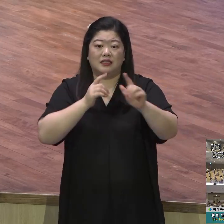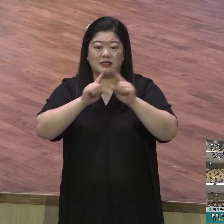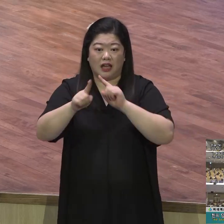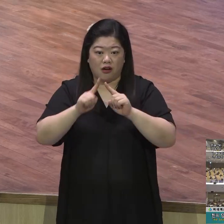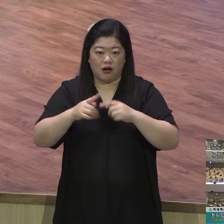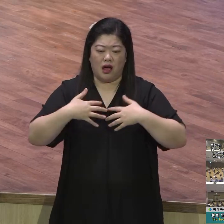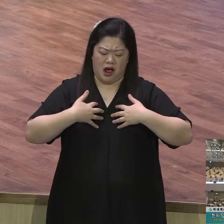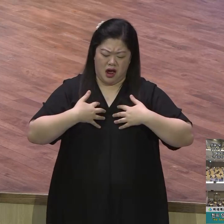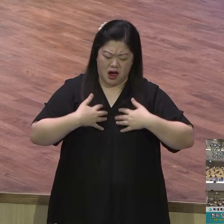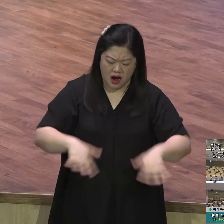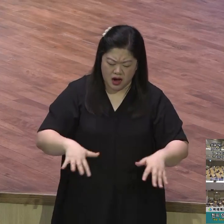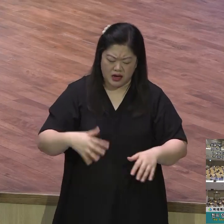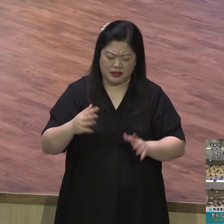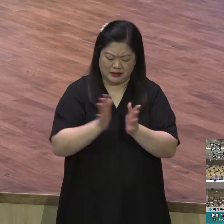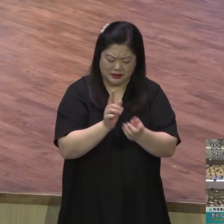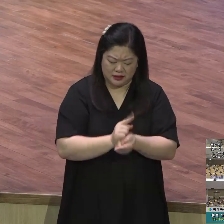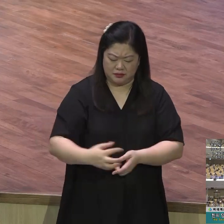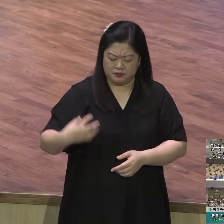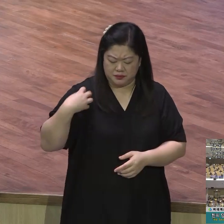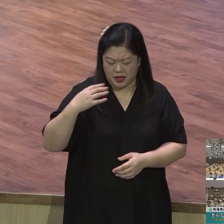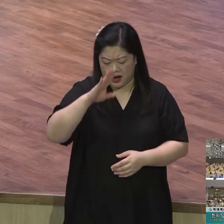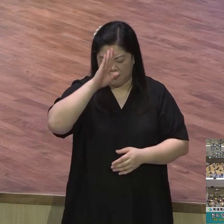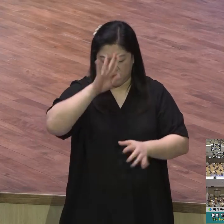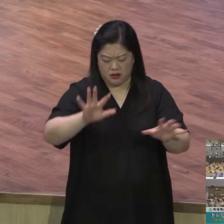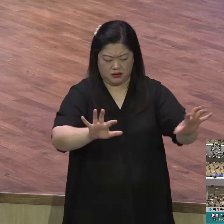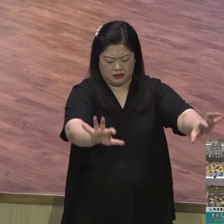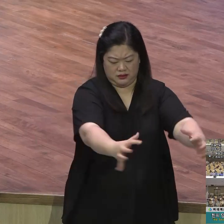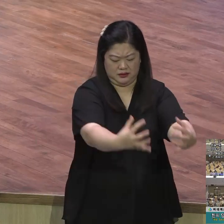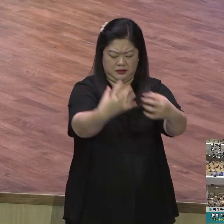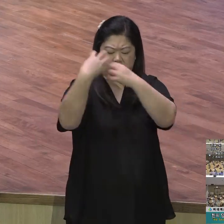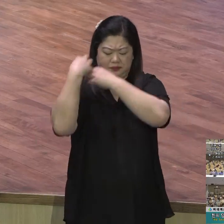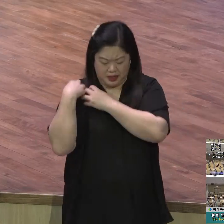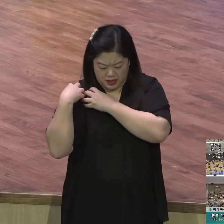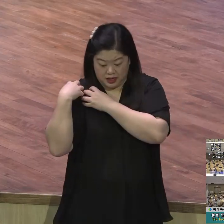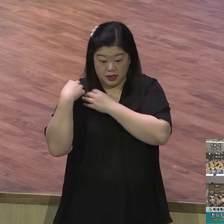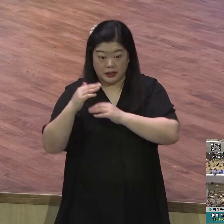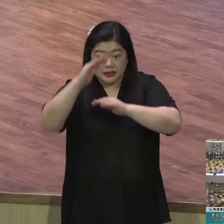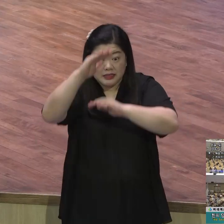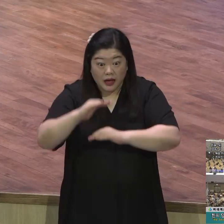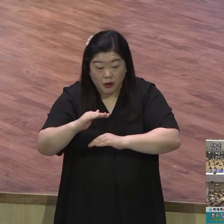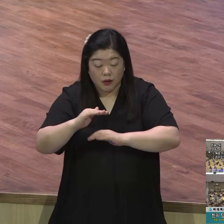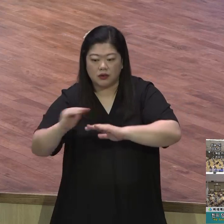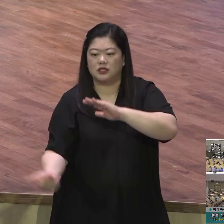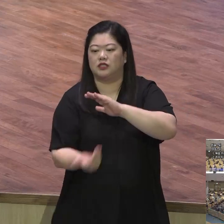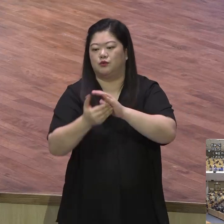것을 친히 담당하시고 병을 짊어지셨다. 함을 이루려 하심이라라.